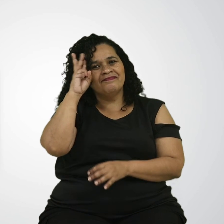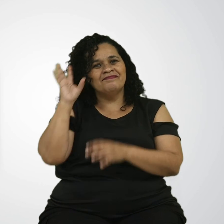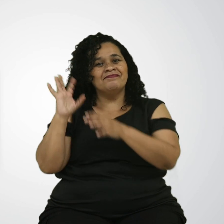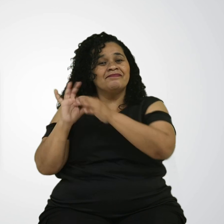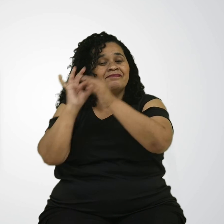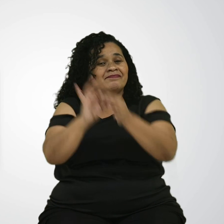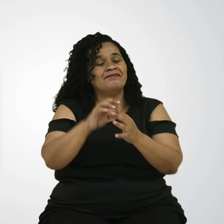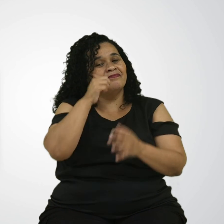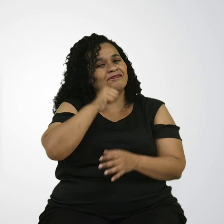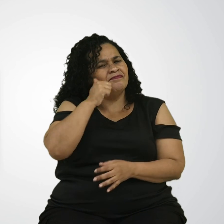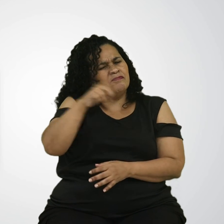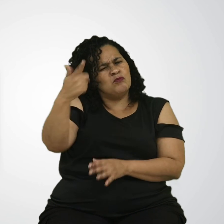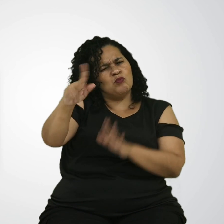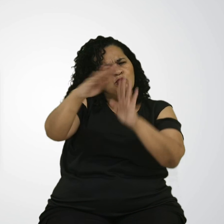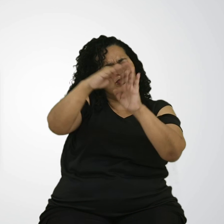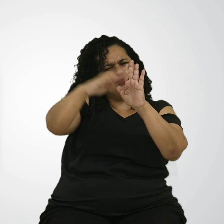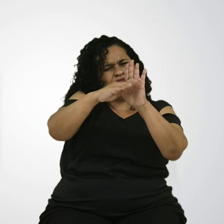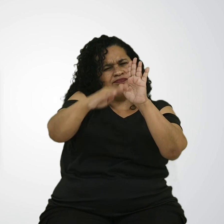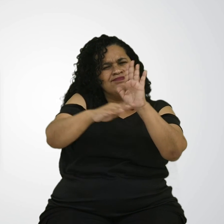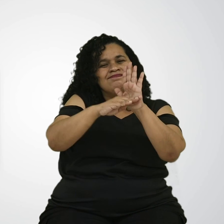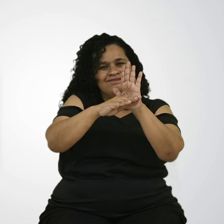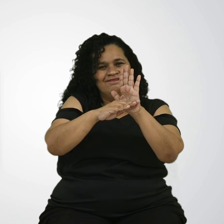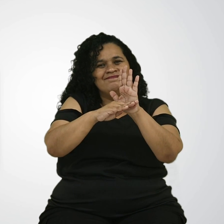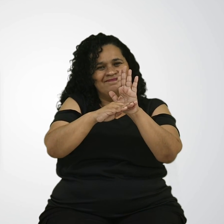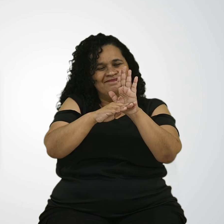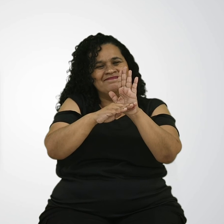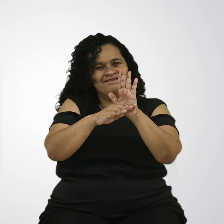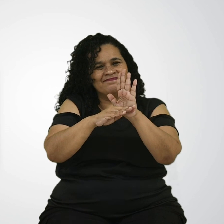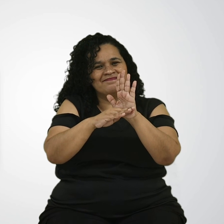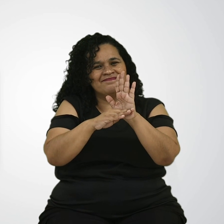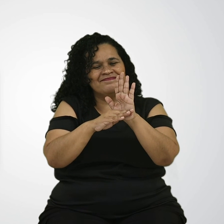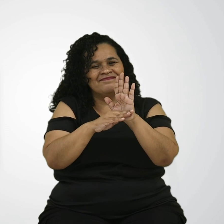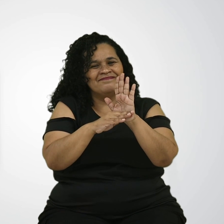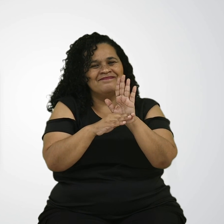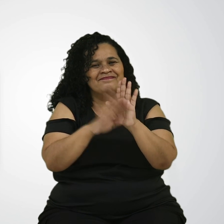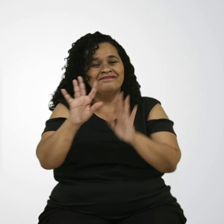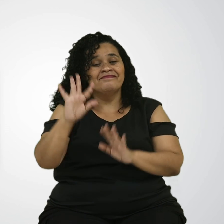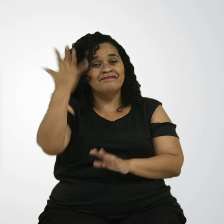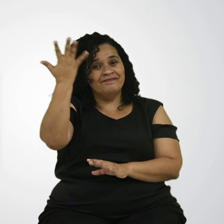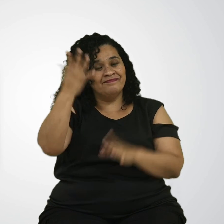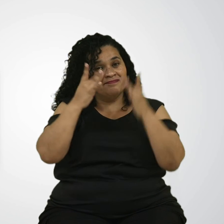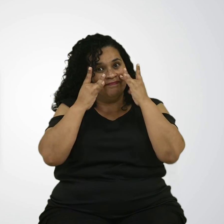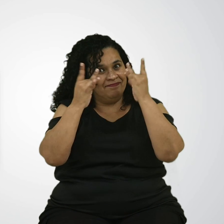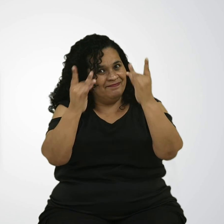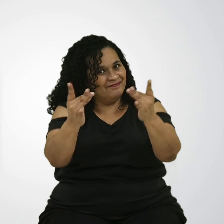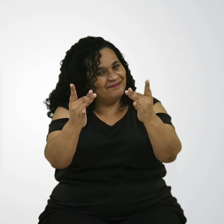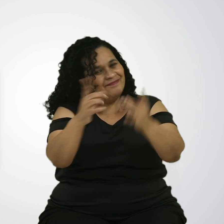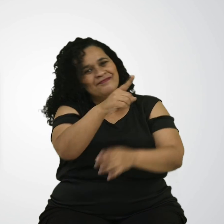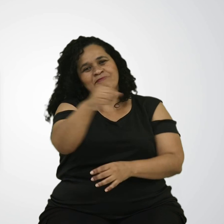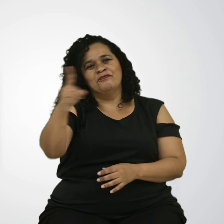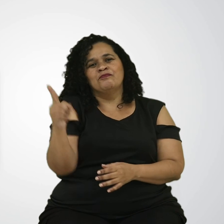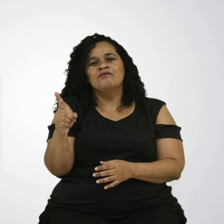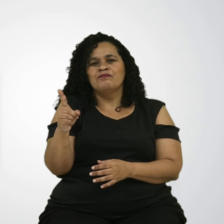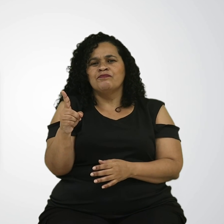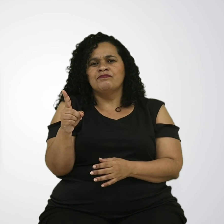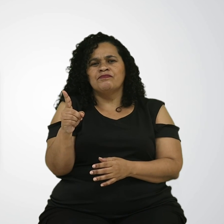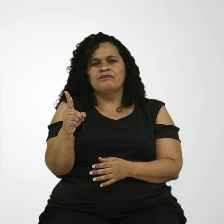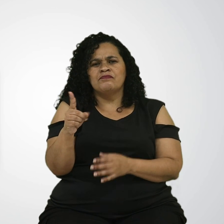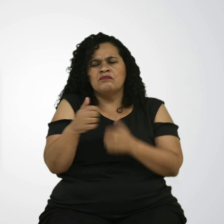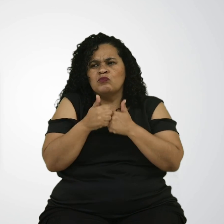outros tantos programas que estão entrando na nossa grade e na nossa programação. Fique atento. Se você ainda não